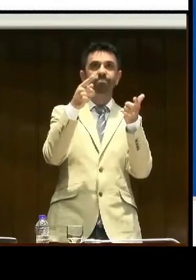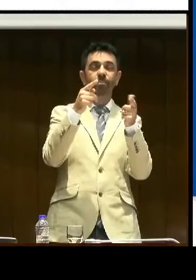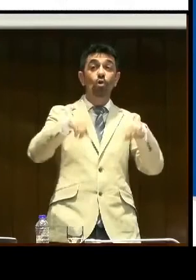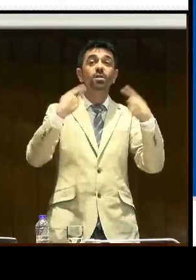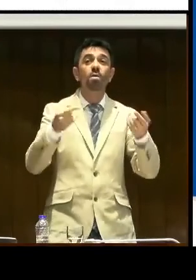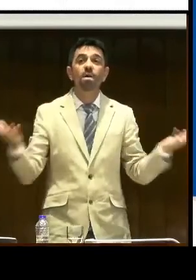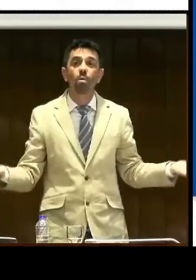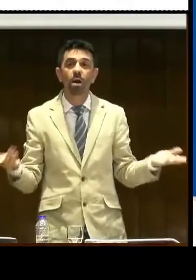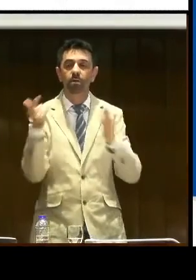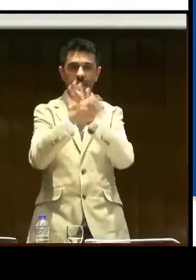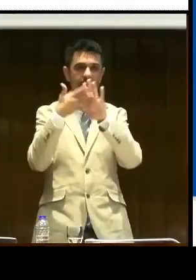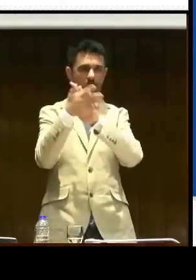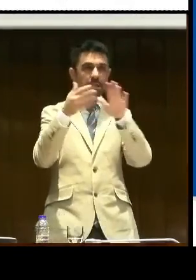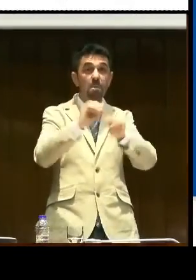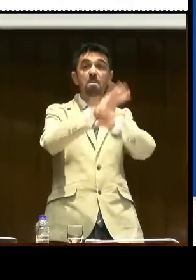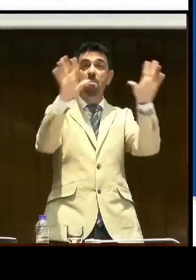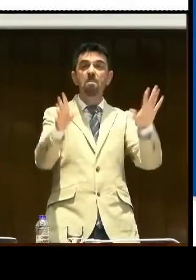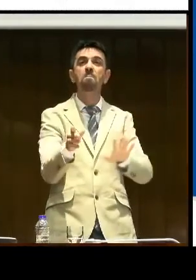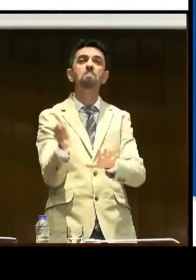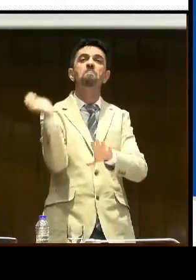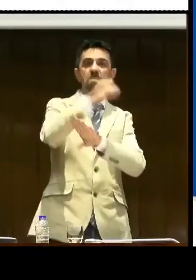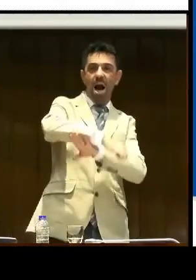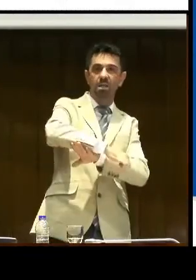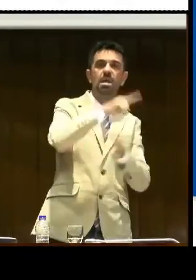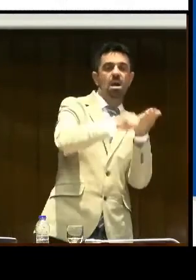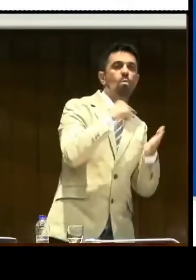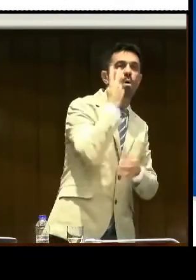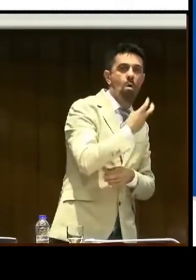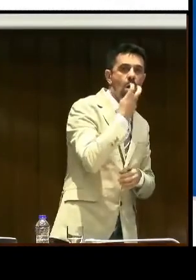evidentes y más claras que las lenguas orales.